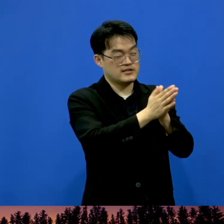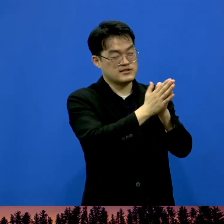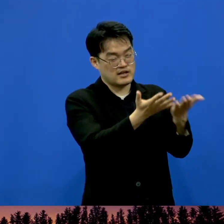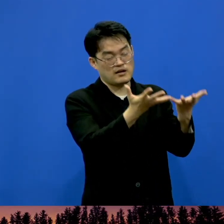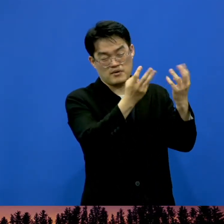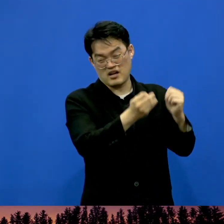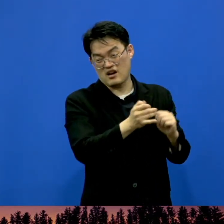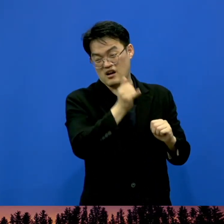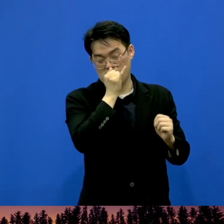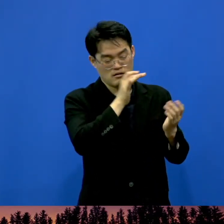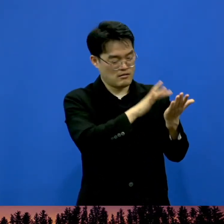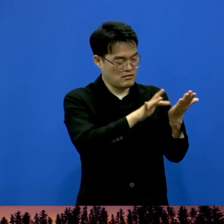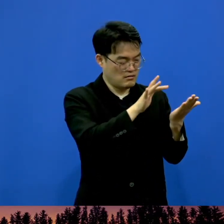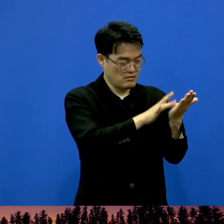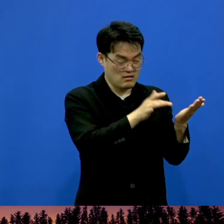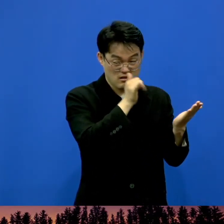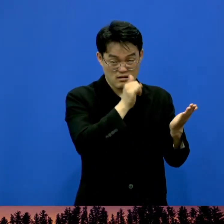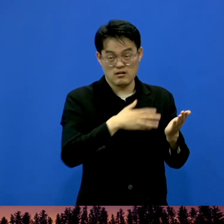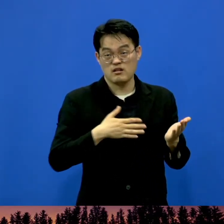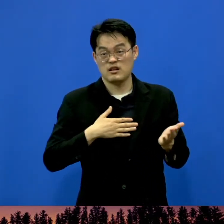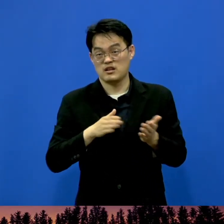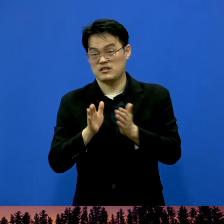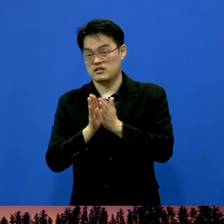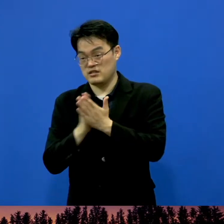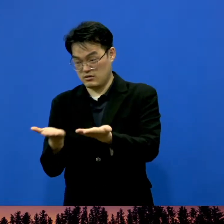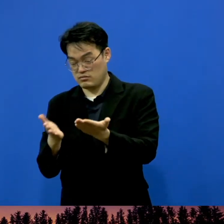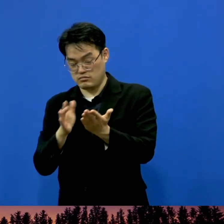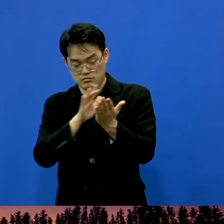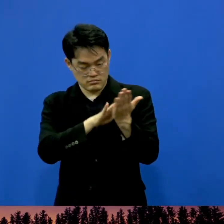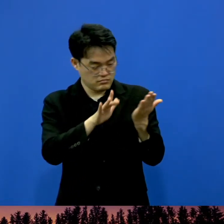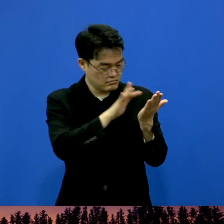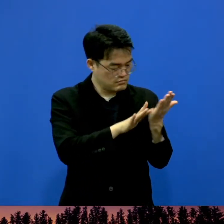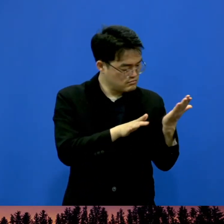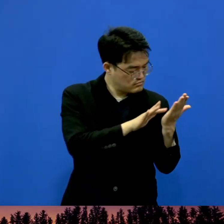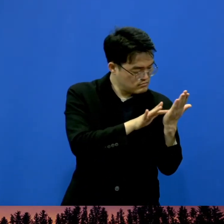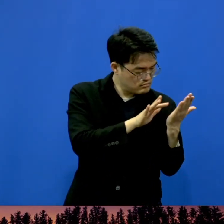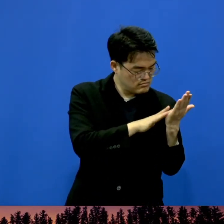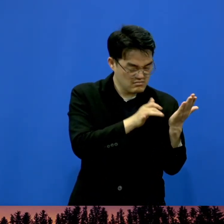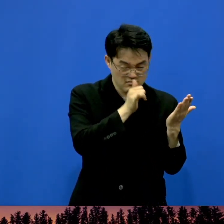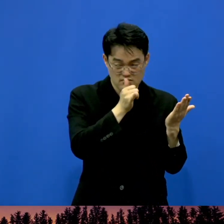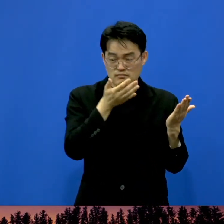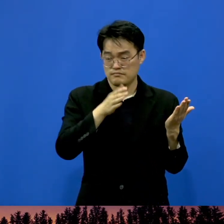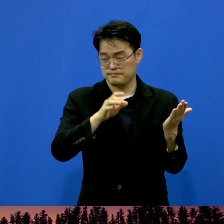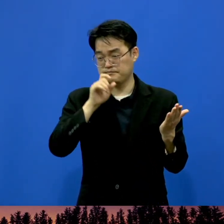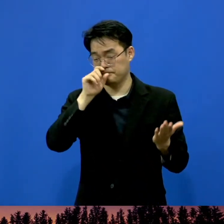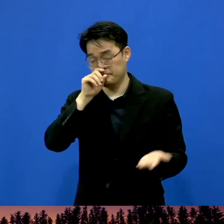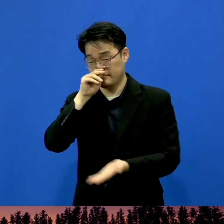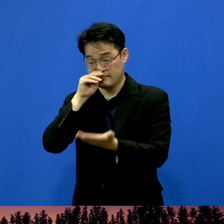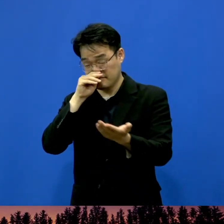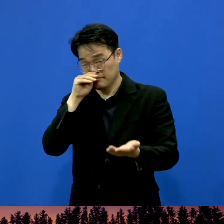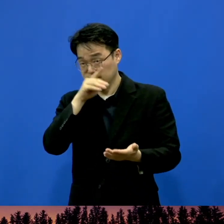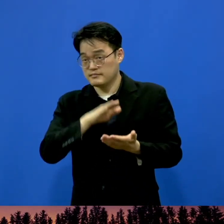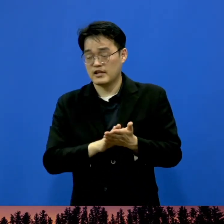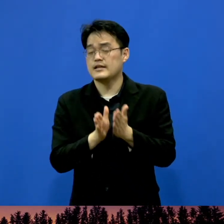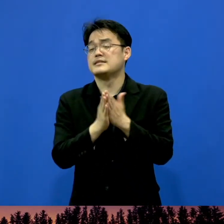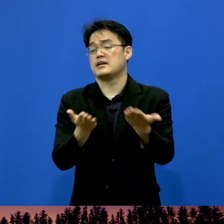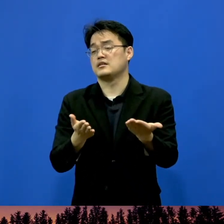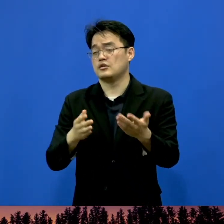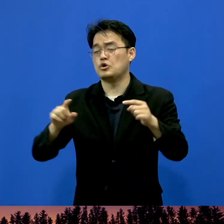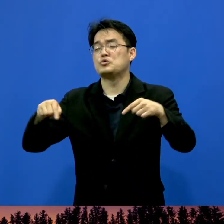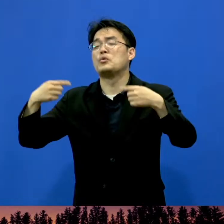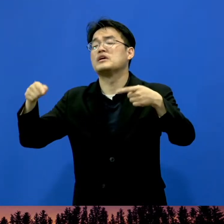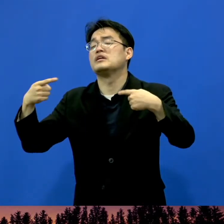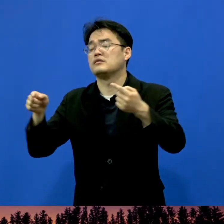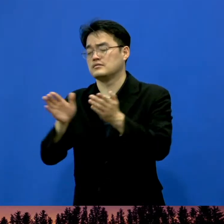책들이 많은데 제 책도 미디어로만 그렇게 해가지고 나가기도 하는데 사실은 책은 종이를